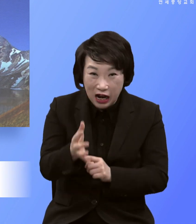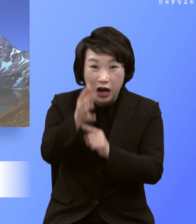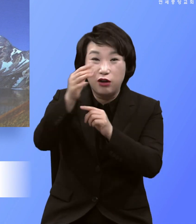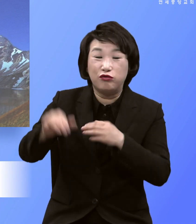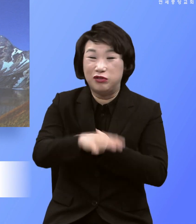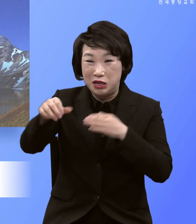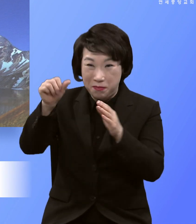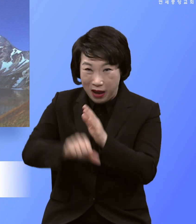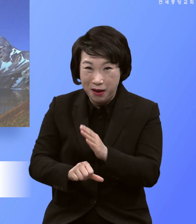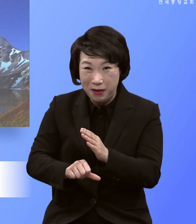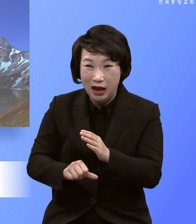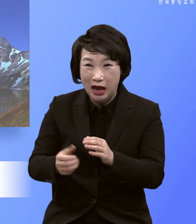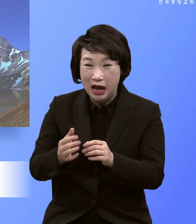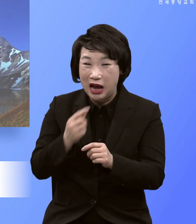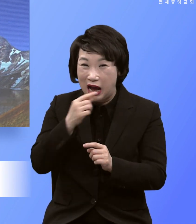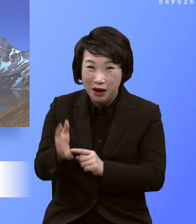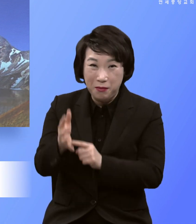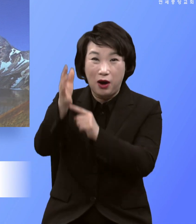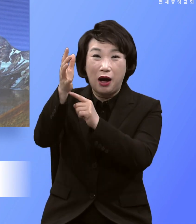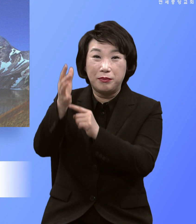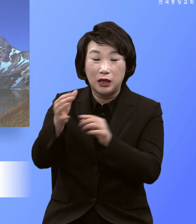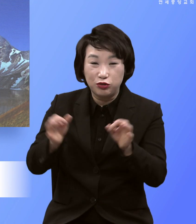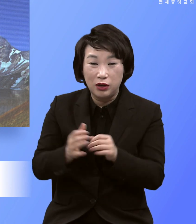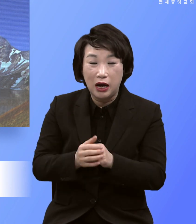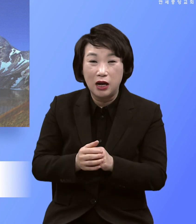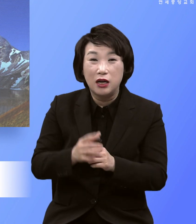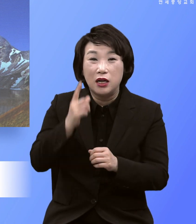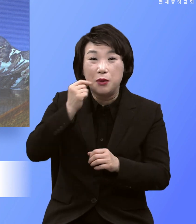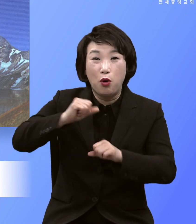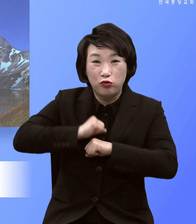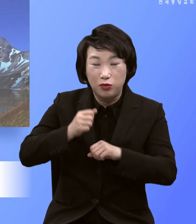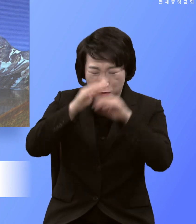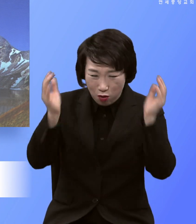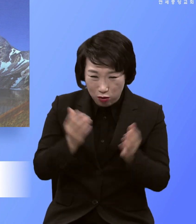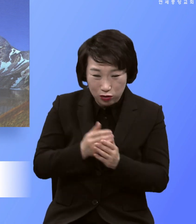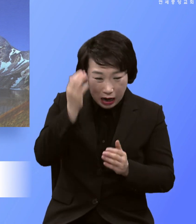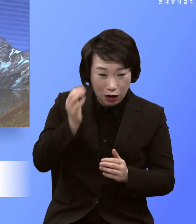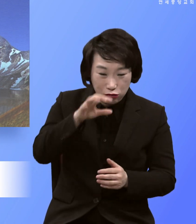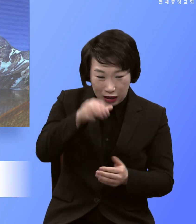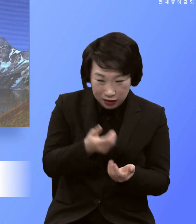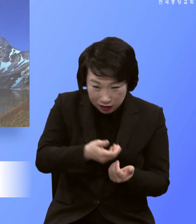여기서 패배하고 떠나가면서 해방을 얻었는데